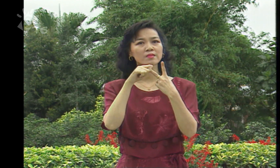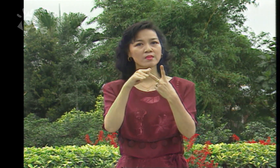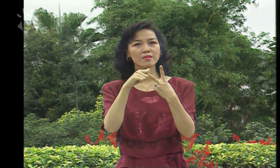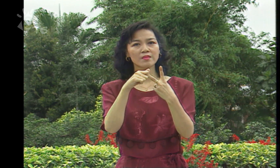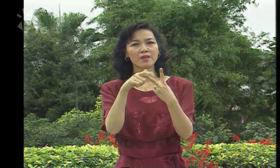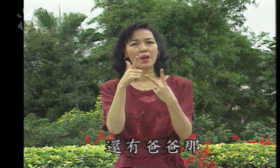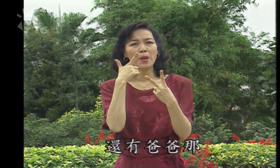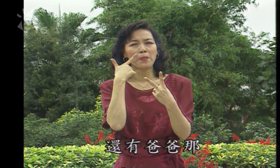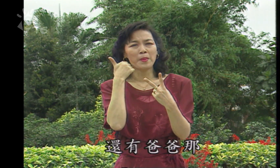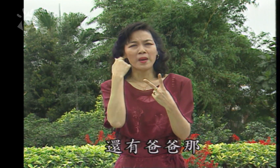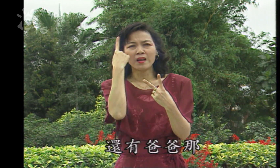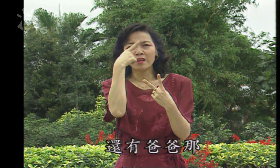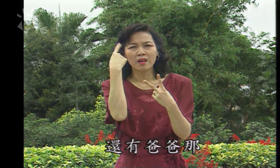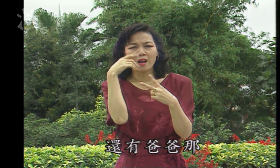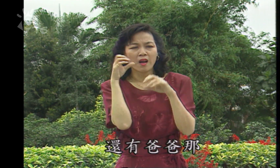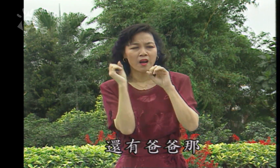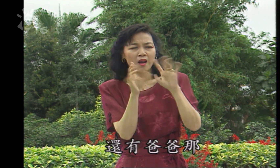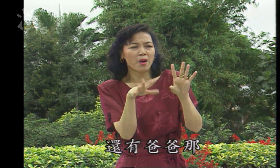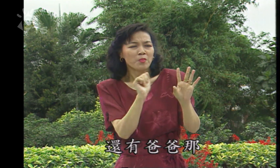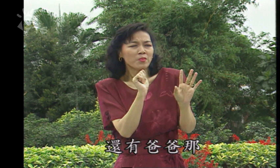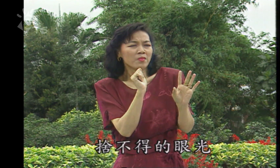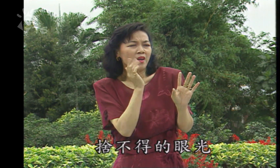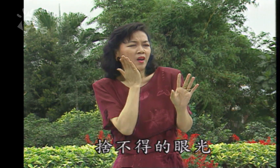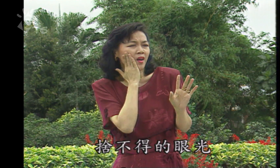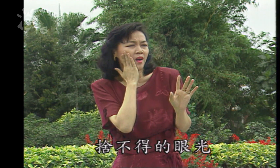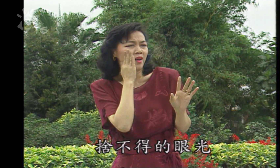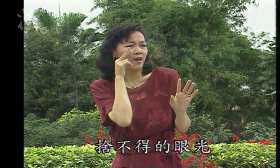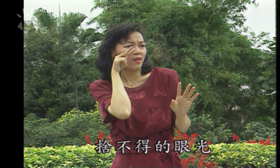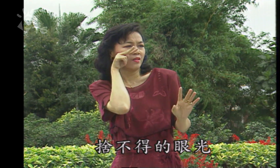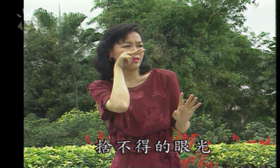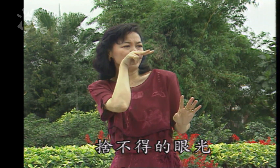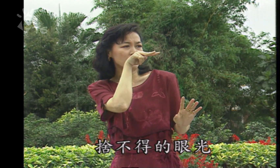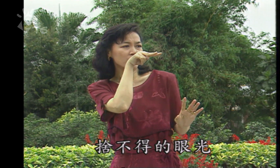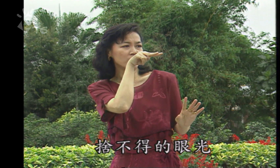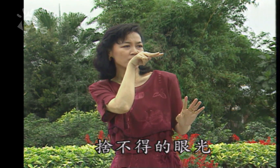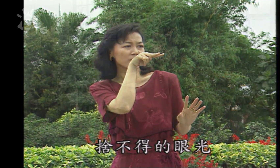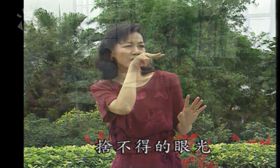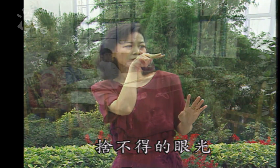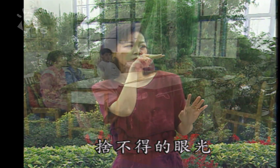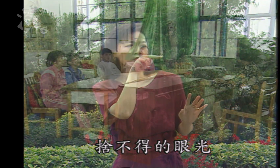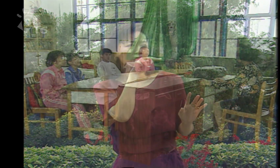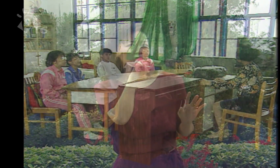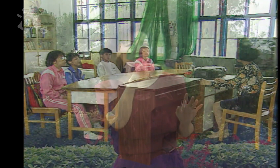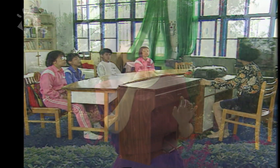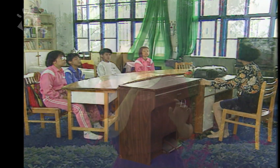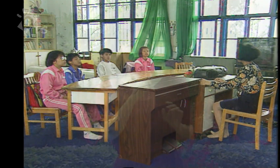还有爸爸那舍不得的眼光。